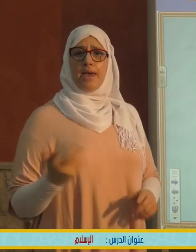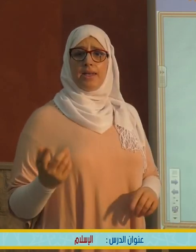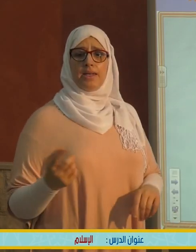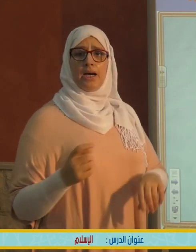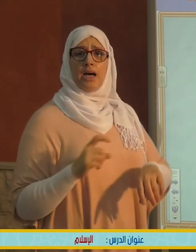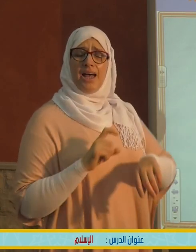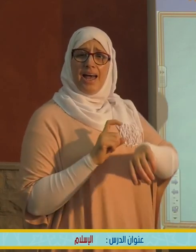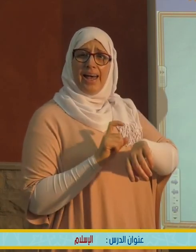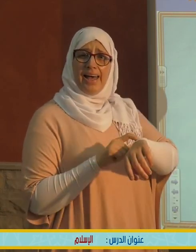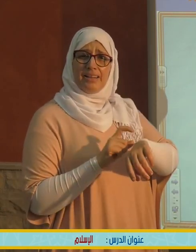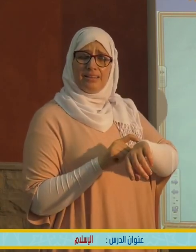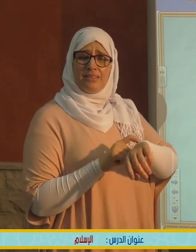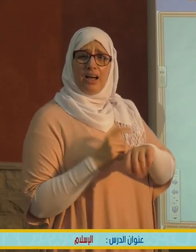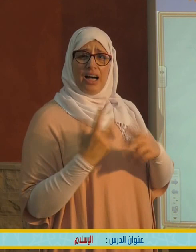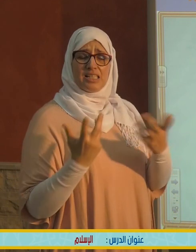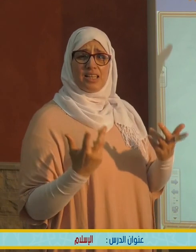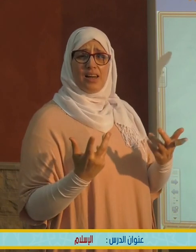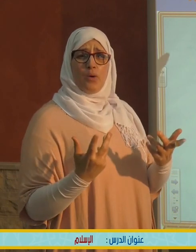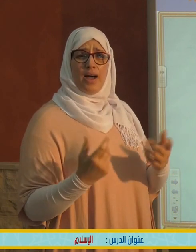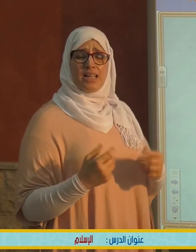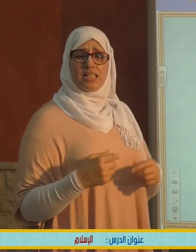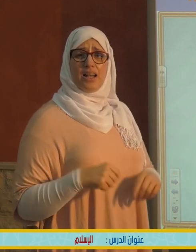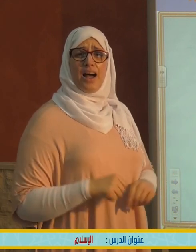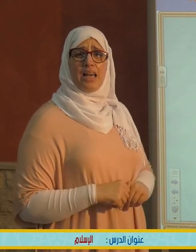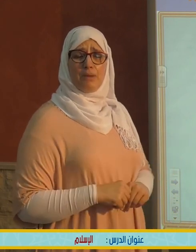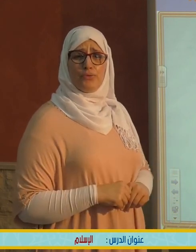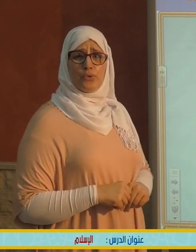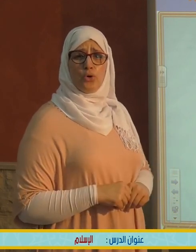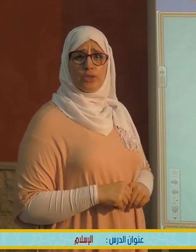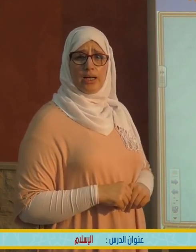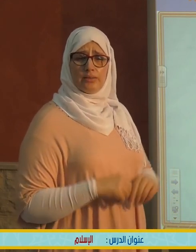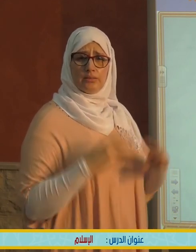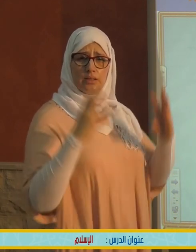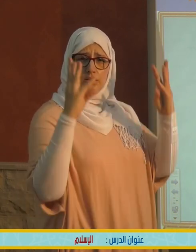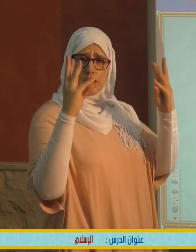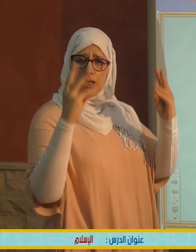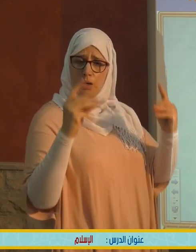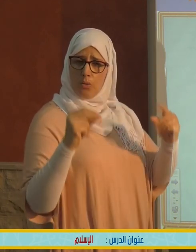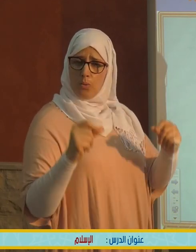ما هي عدد الصلوات المفروضة؟